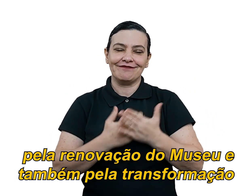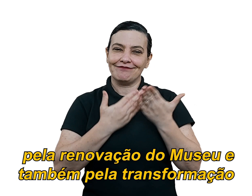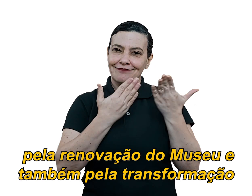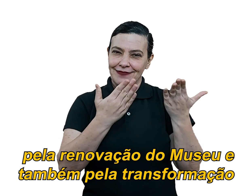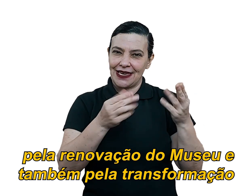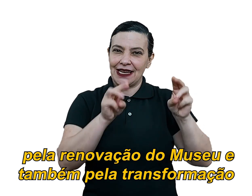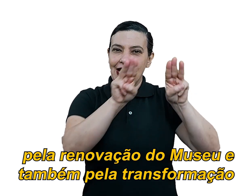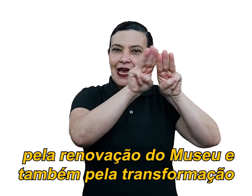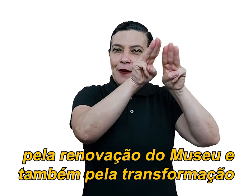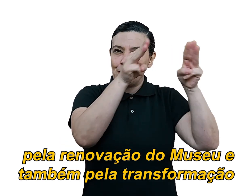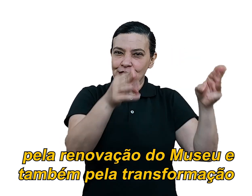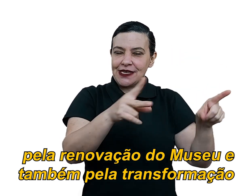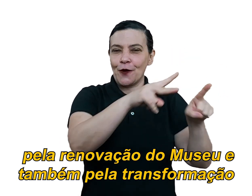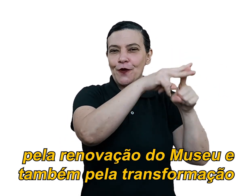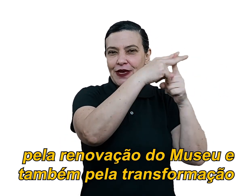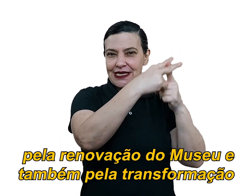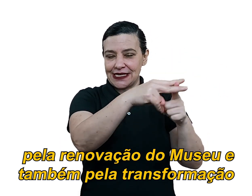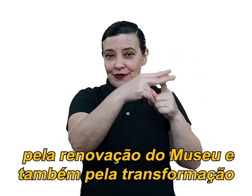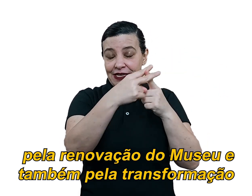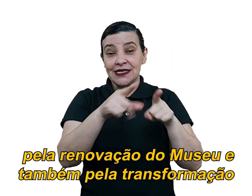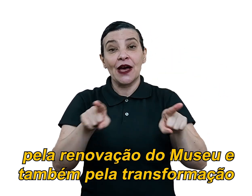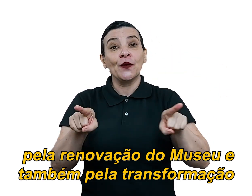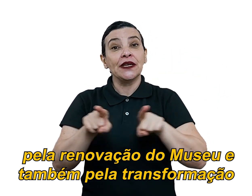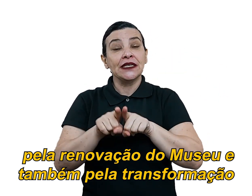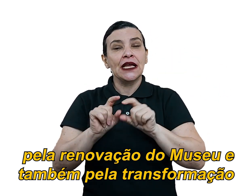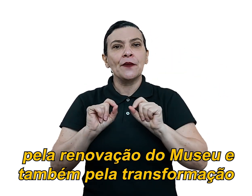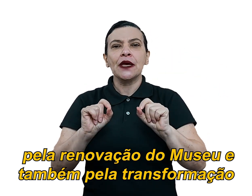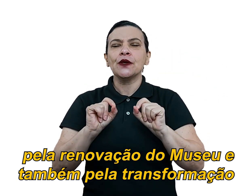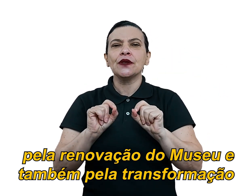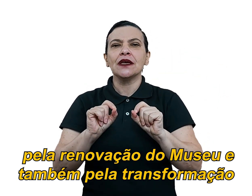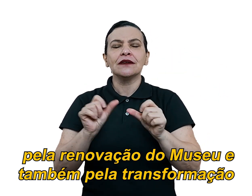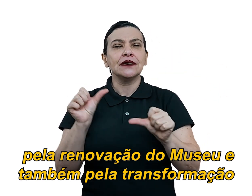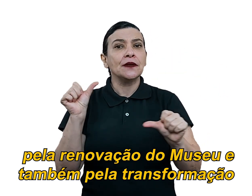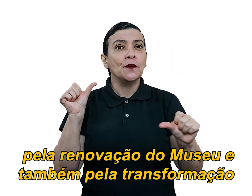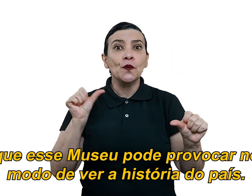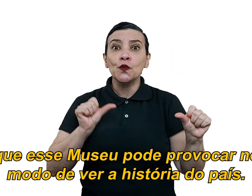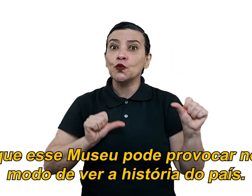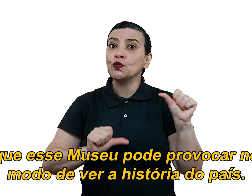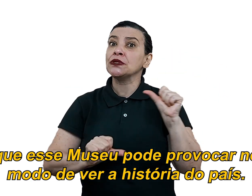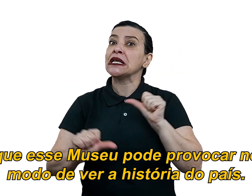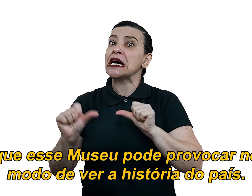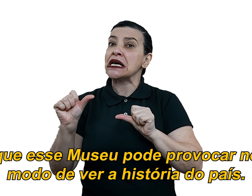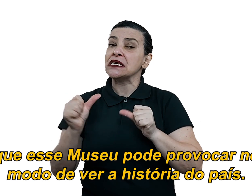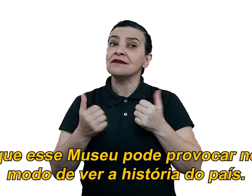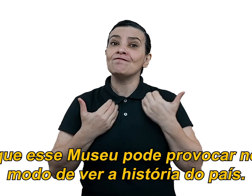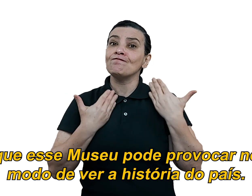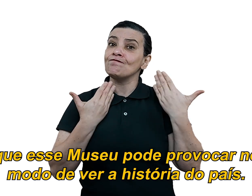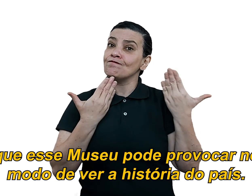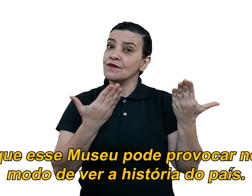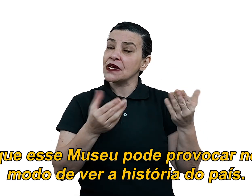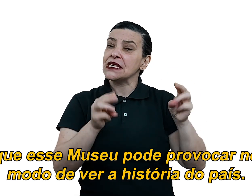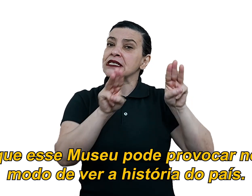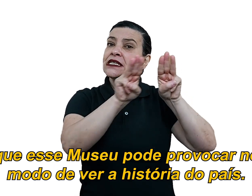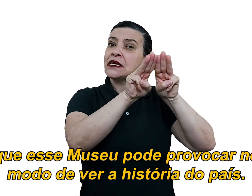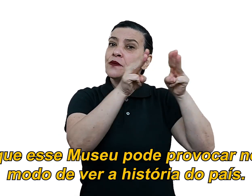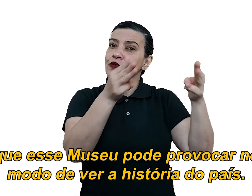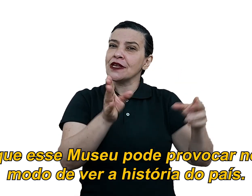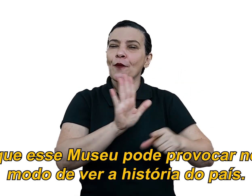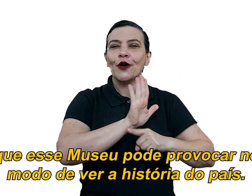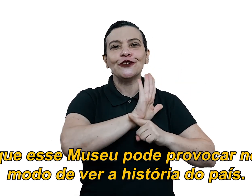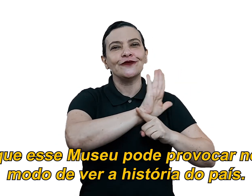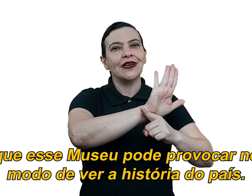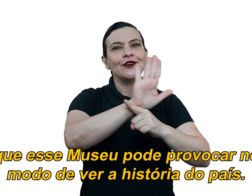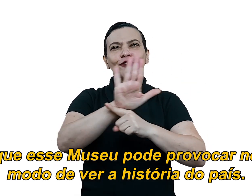pela renovação do museu e também pela transformação que esse museu